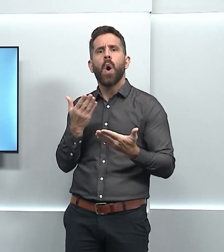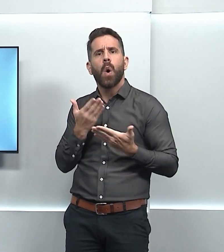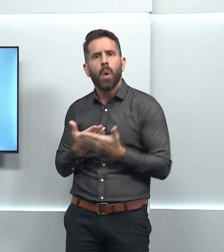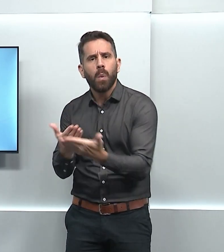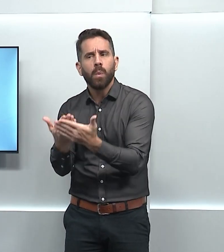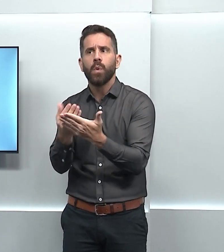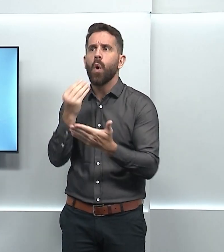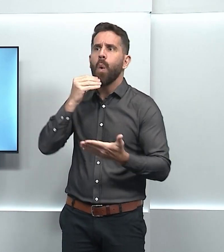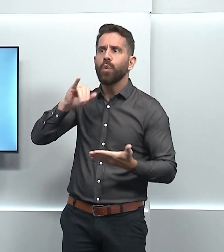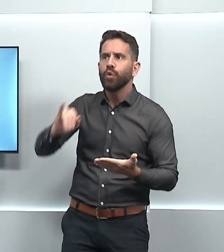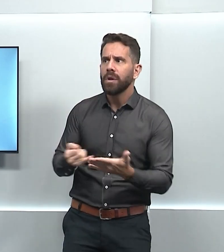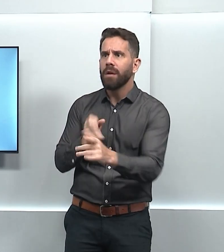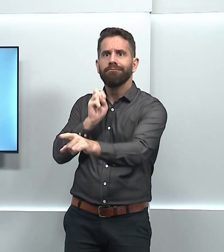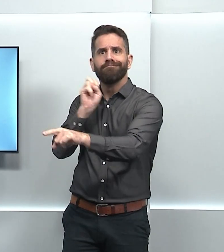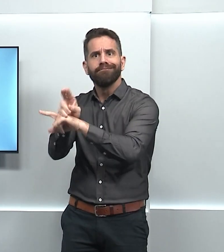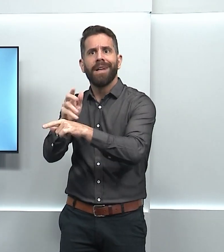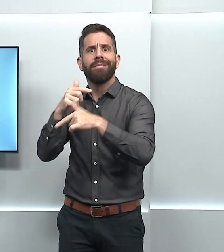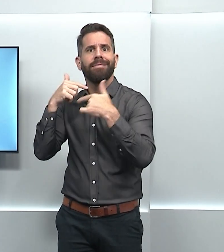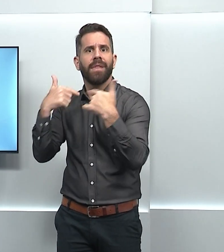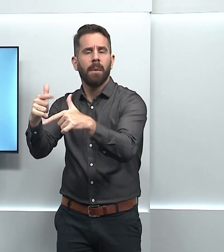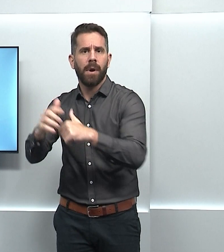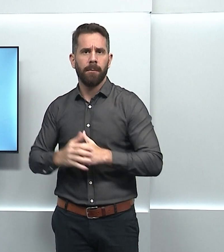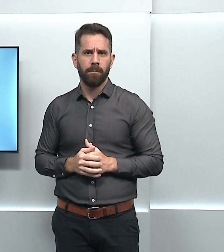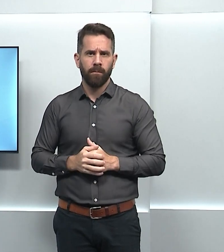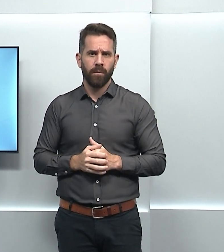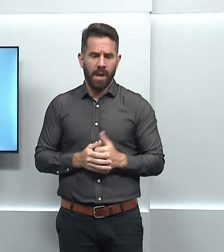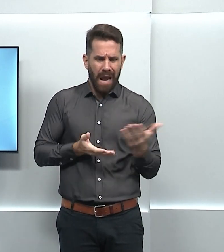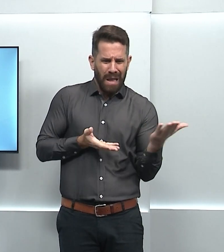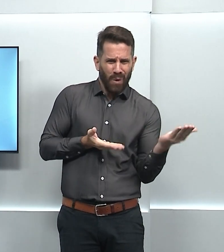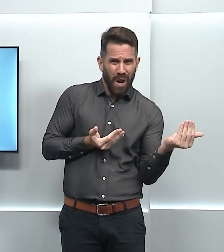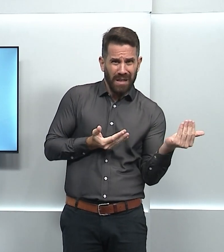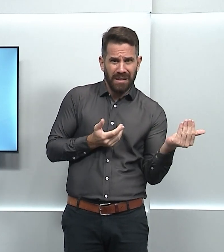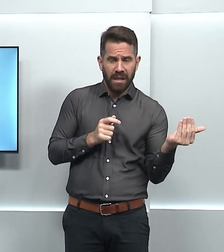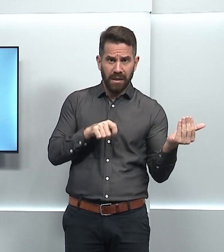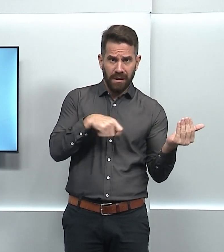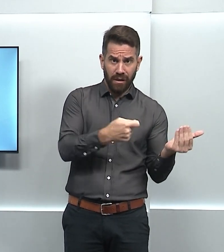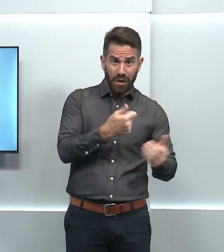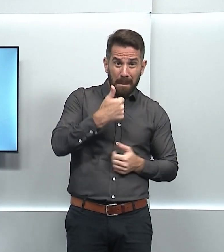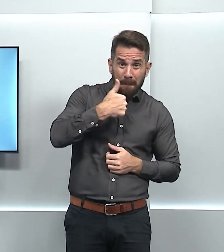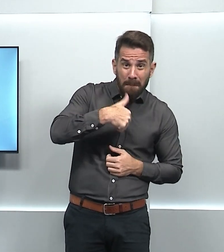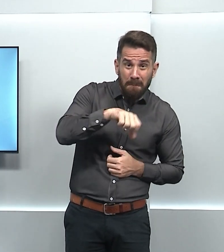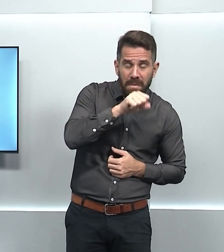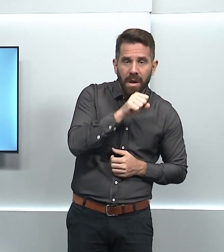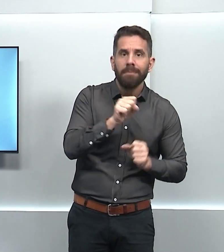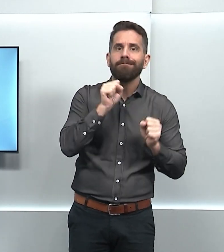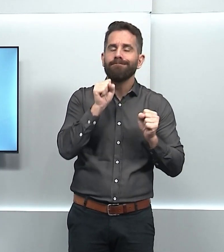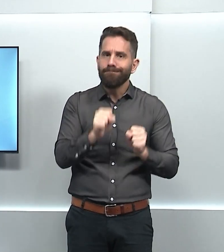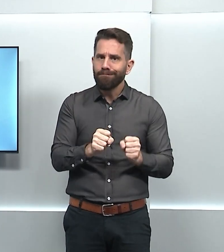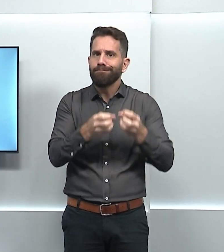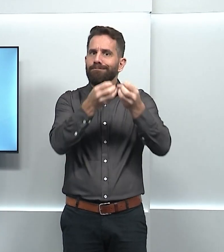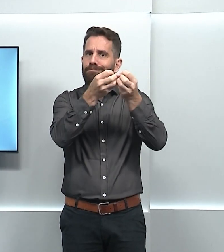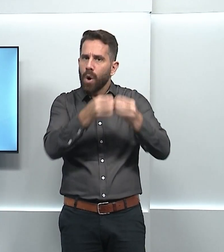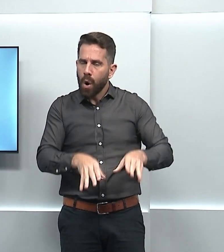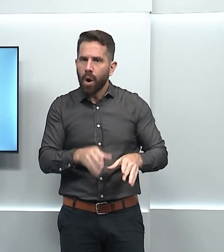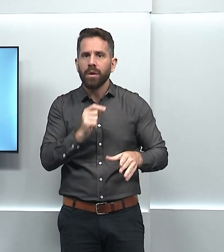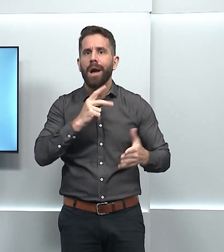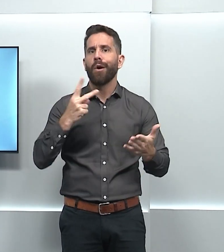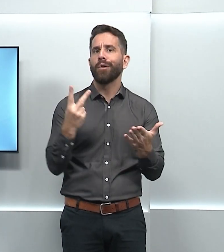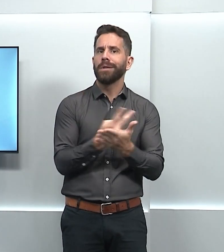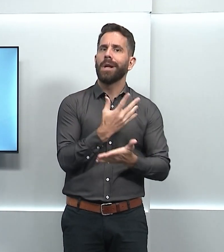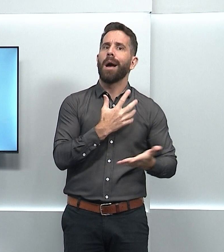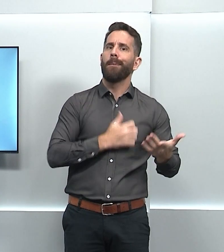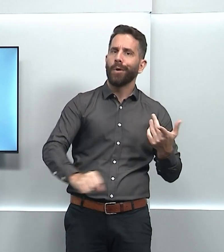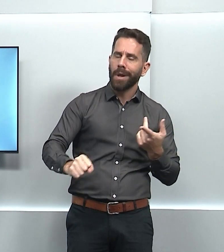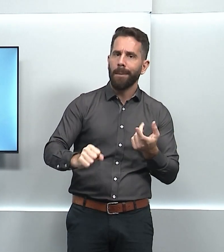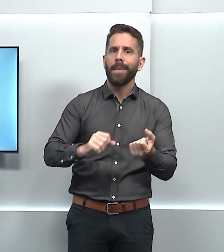oportunidades profissionais. Uma adolescente mãe está sujeita a maior ocorrência de complicações, como abortamento,